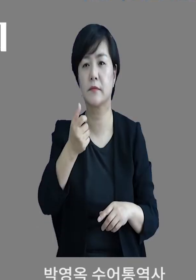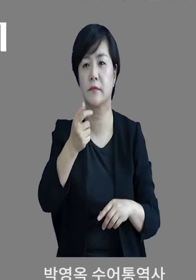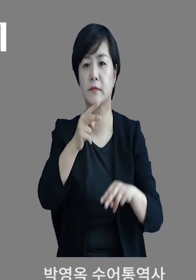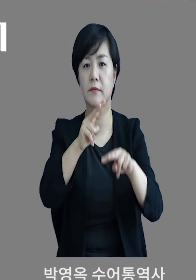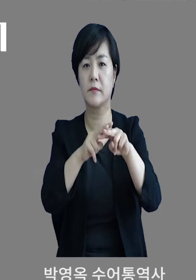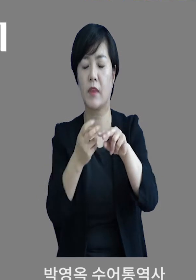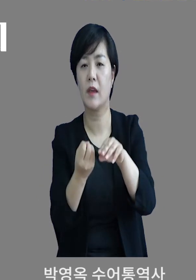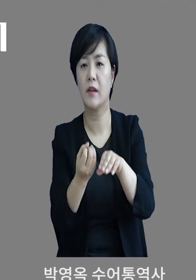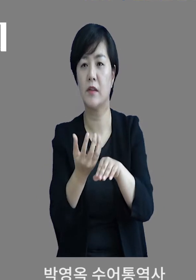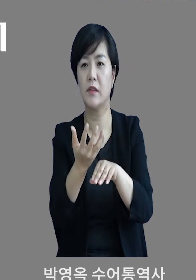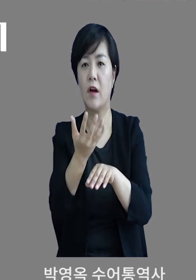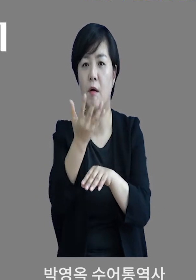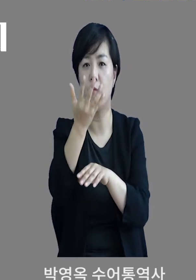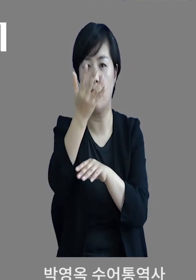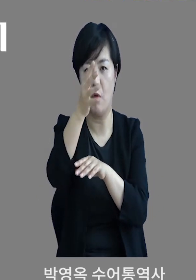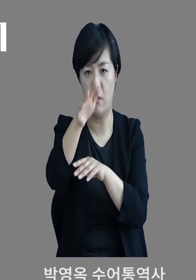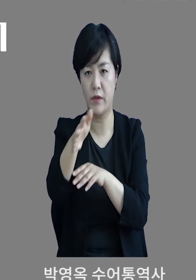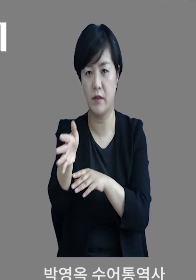작은